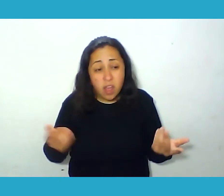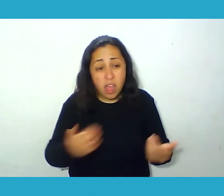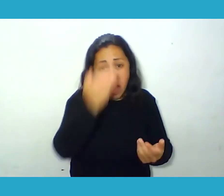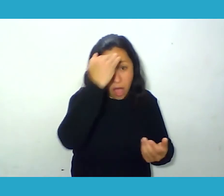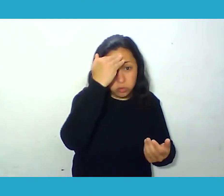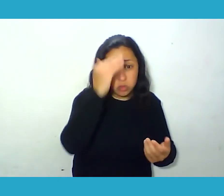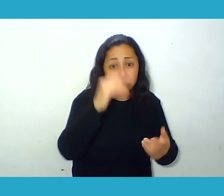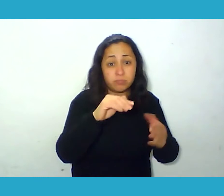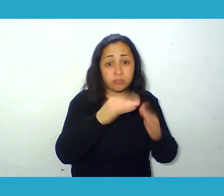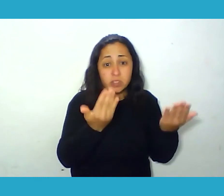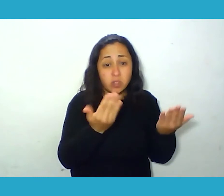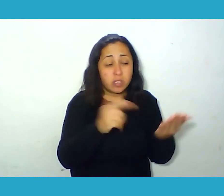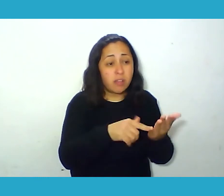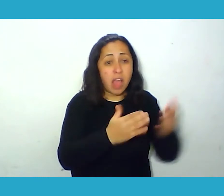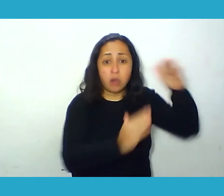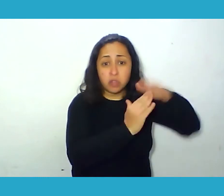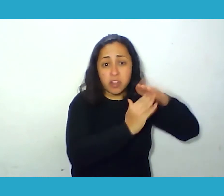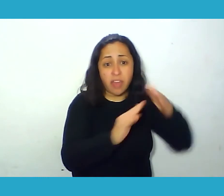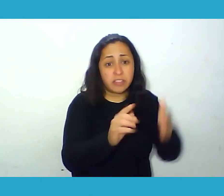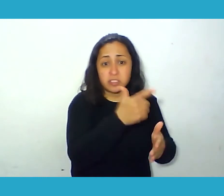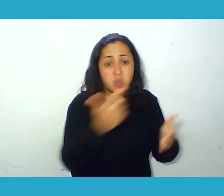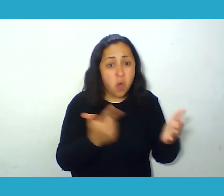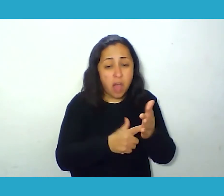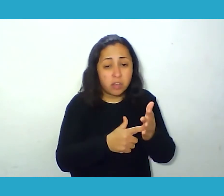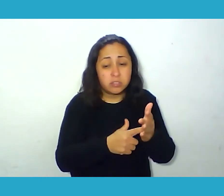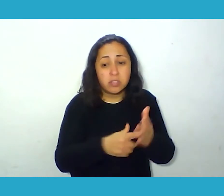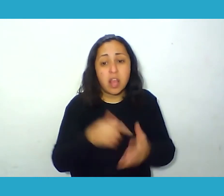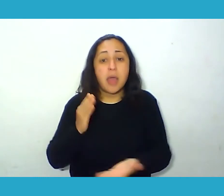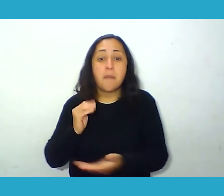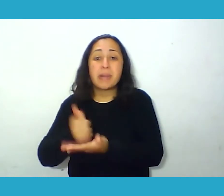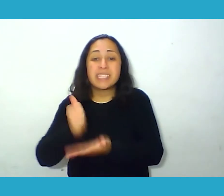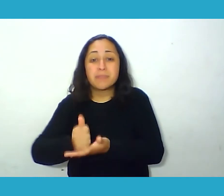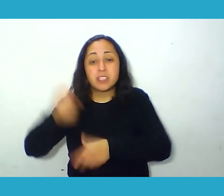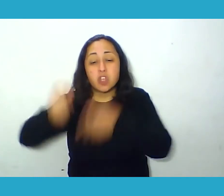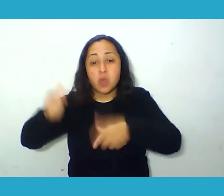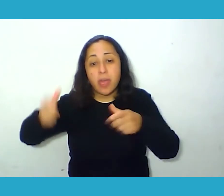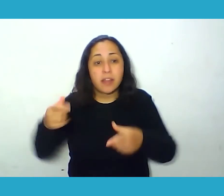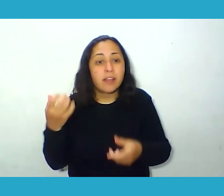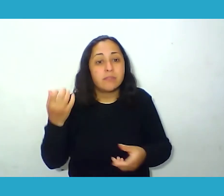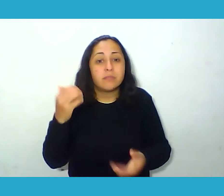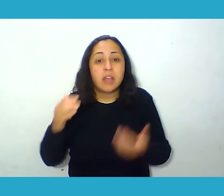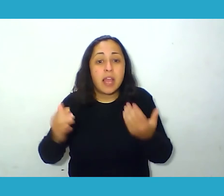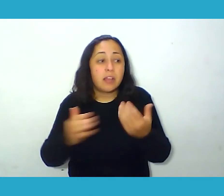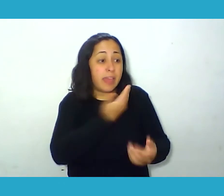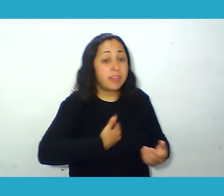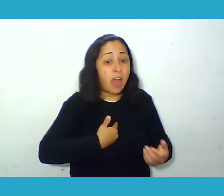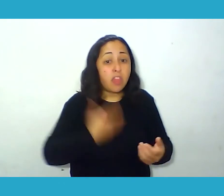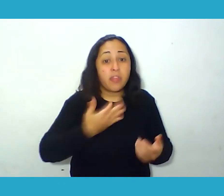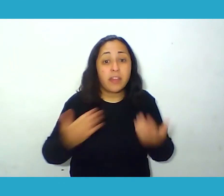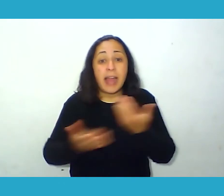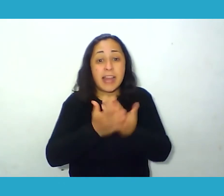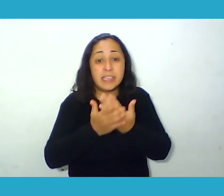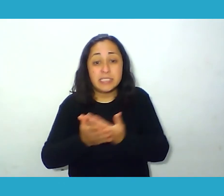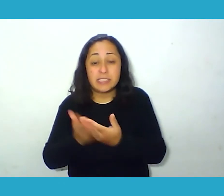encuentra ausente, así como no estuvo en la audiencia anterior. La cuestión de la participación ciudadana tiene que garantizar el Estado, que se